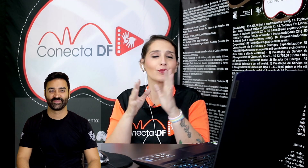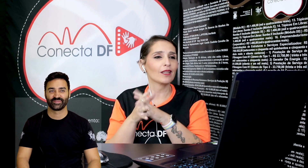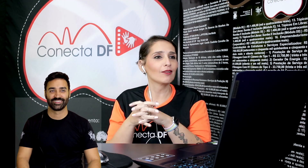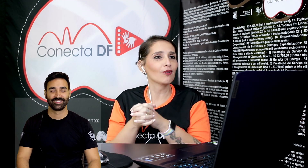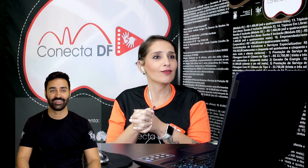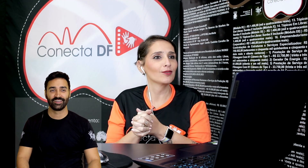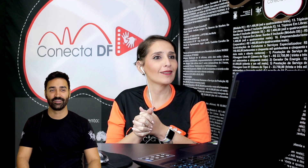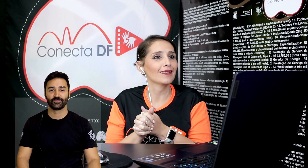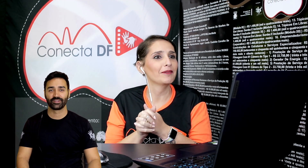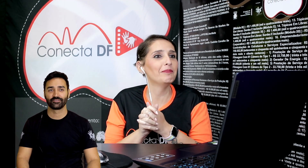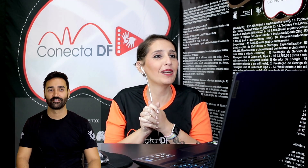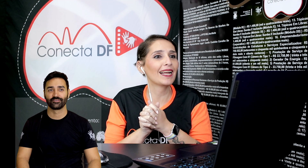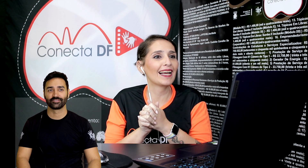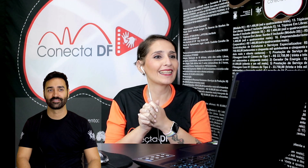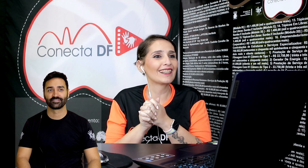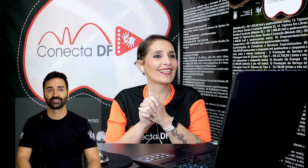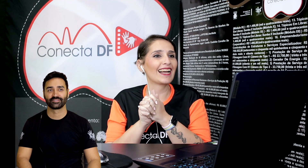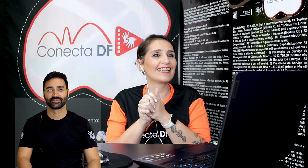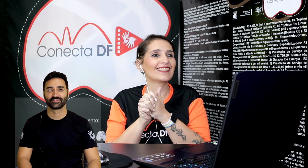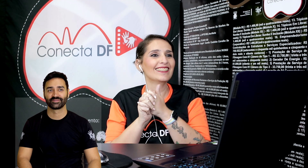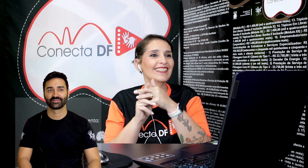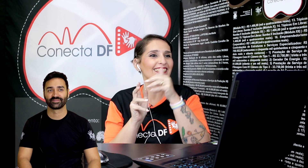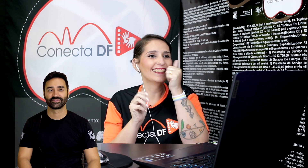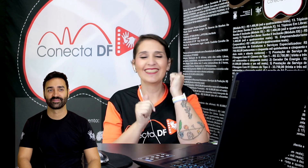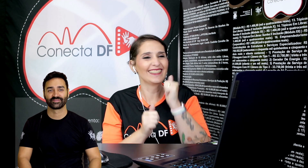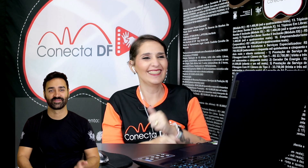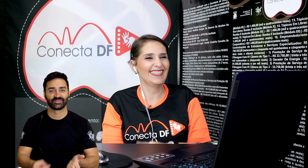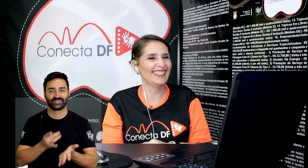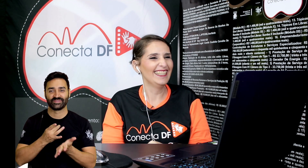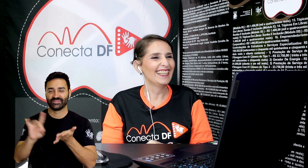adoro fruta, adoro fruta. Obrigada, Adoro Leonardo.